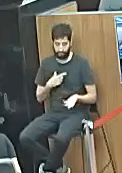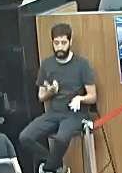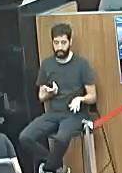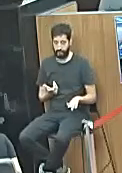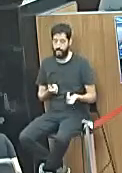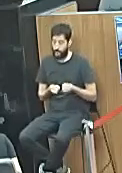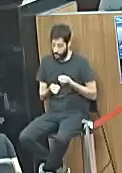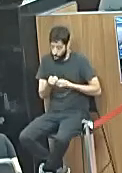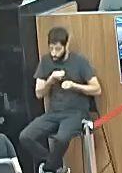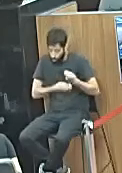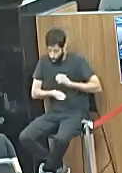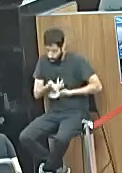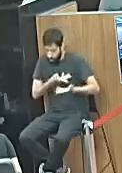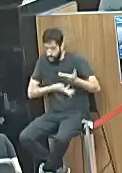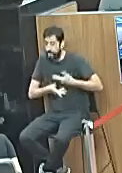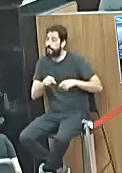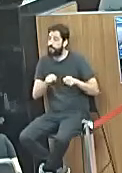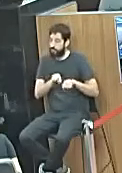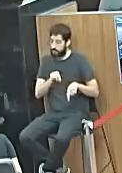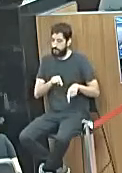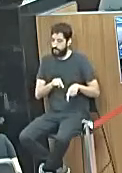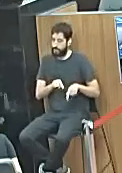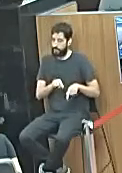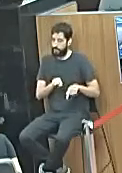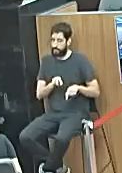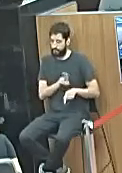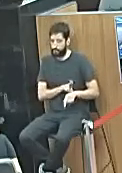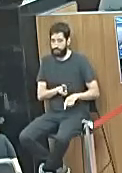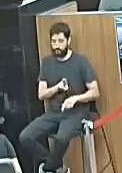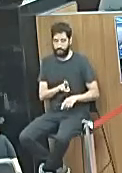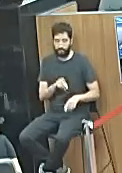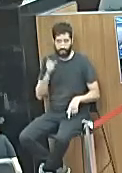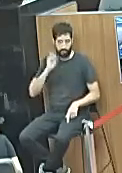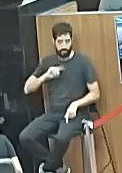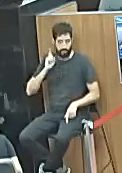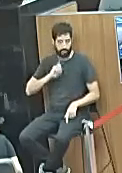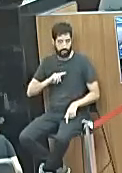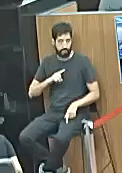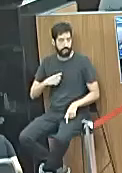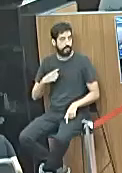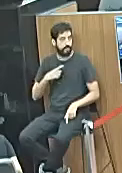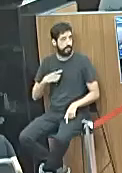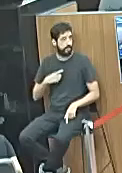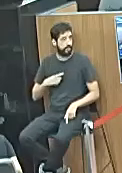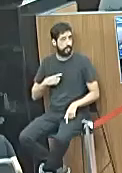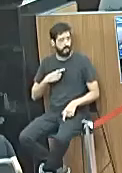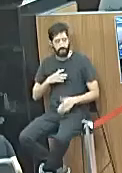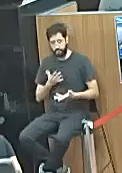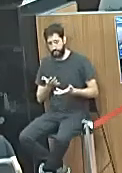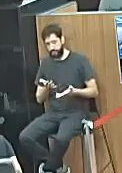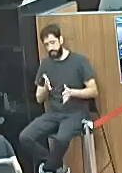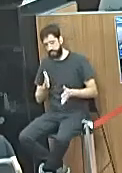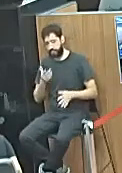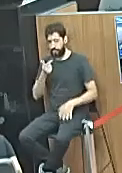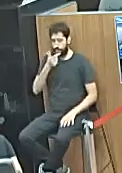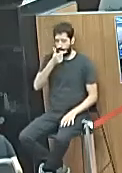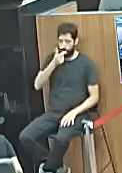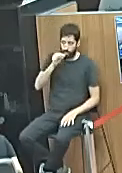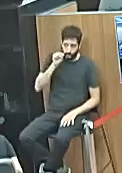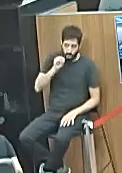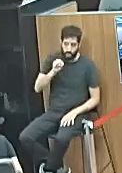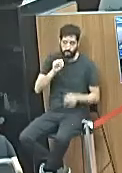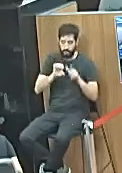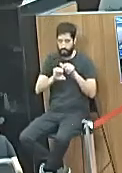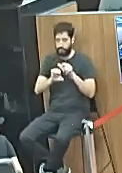solidária ela faz esse papel é em minas gerais são cerca de 12 mil